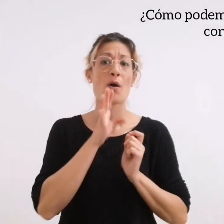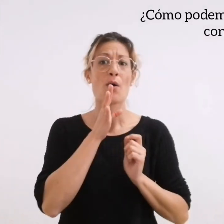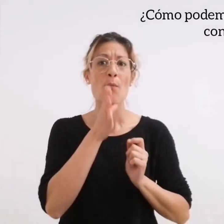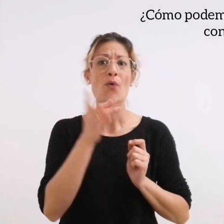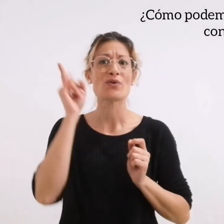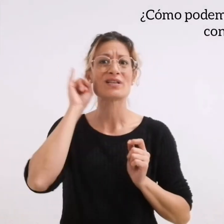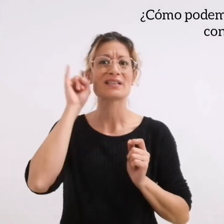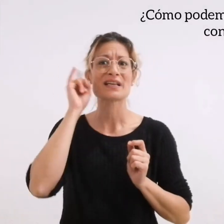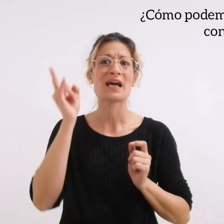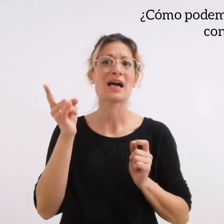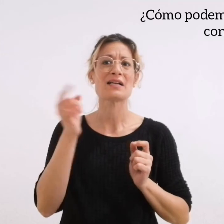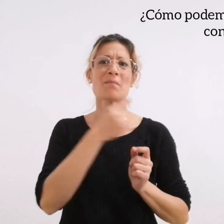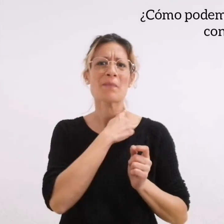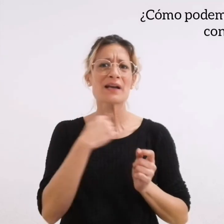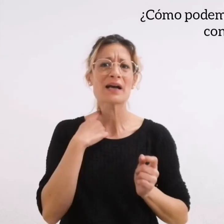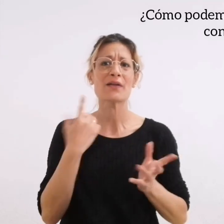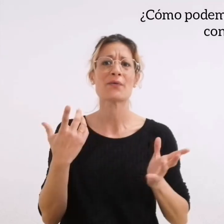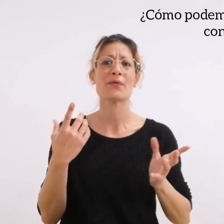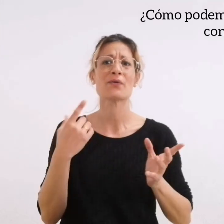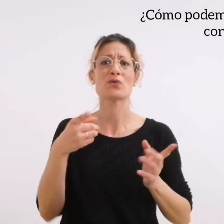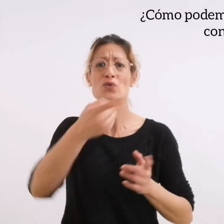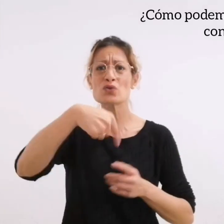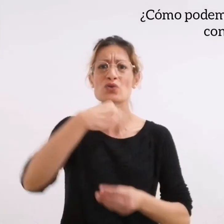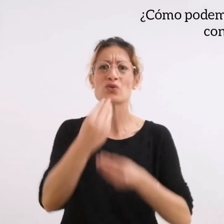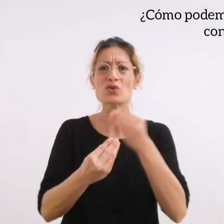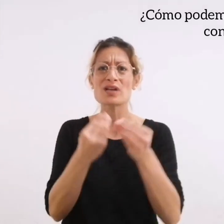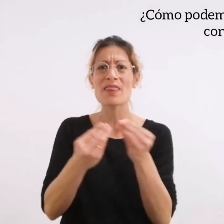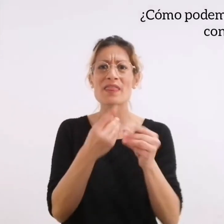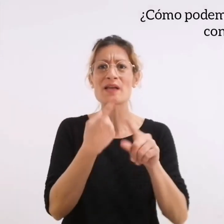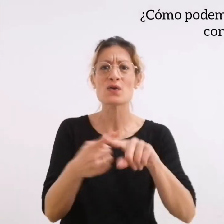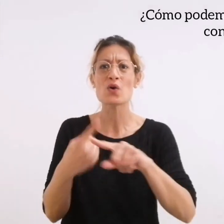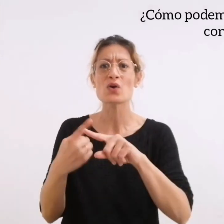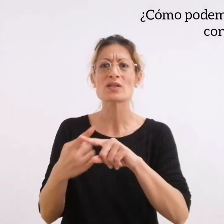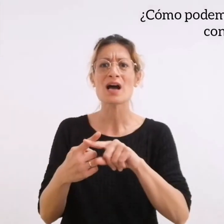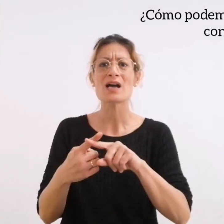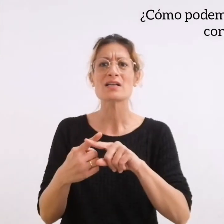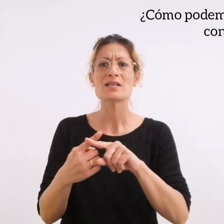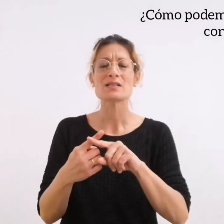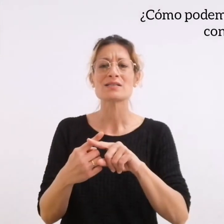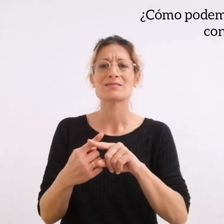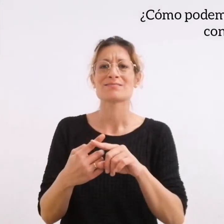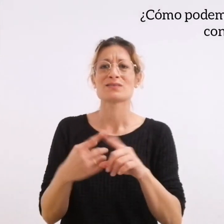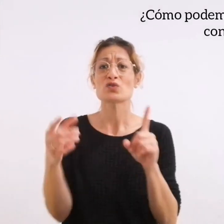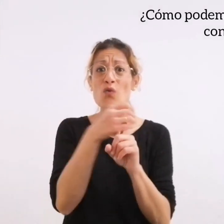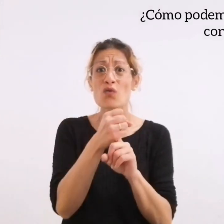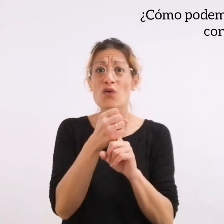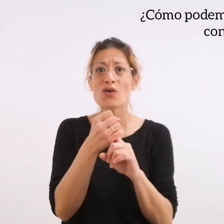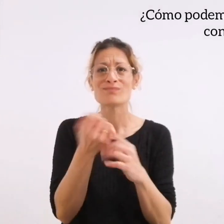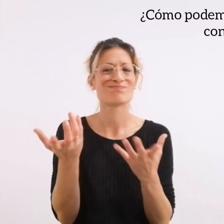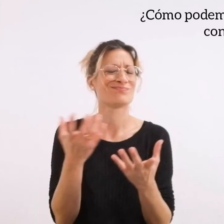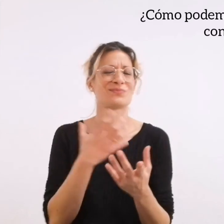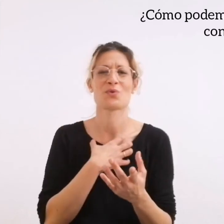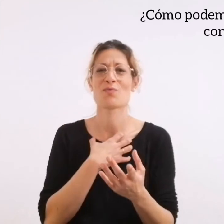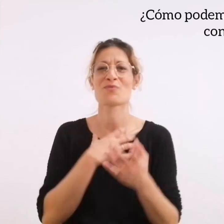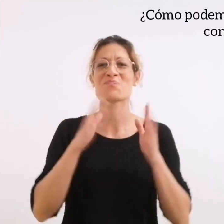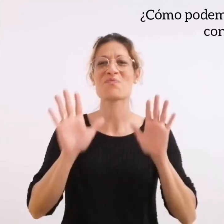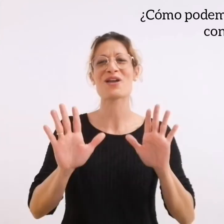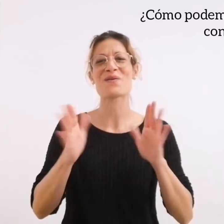hacer nada para encontrarnos a Dios. Es imposible, nuestro esfuerzo no funciona para nada. Pero le damos gracias a Dios por Jesucristo,